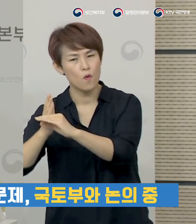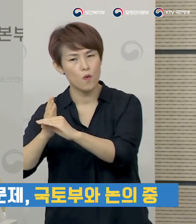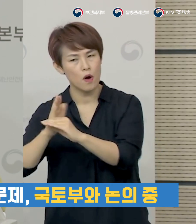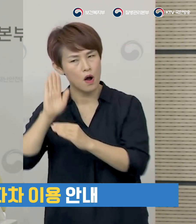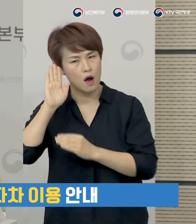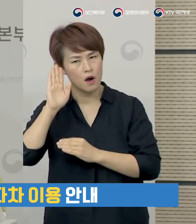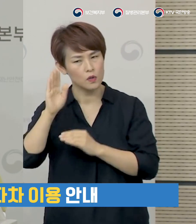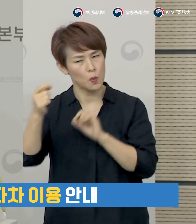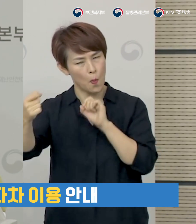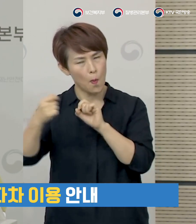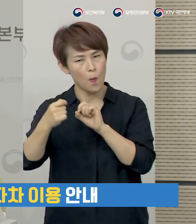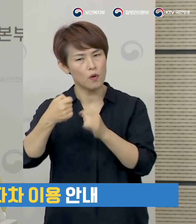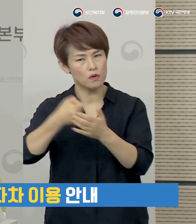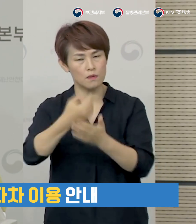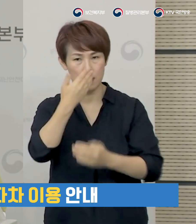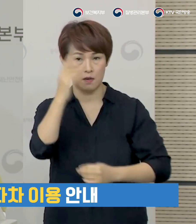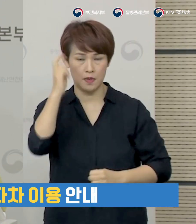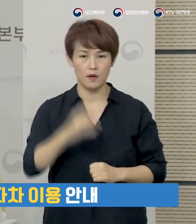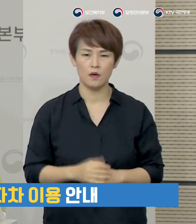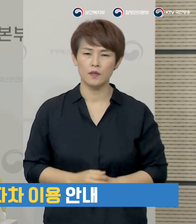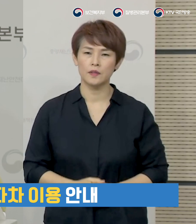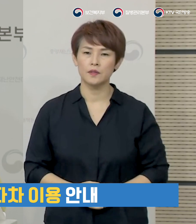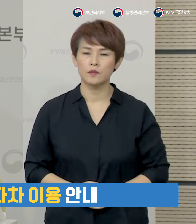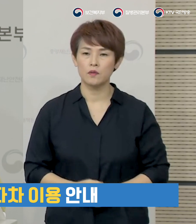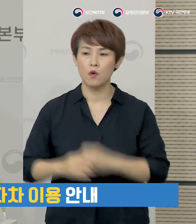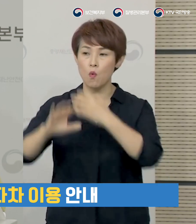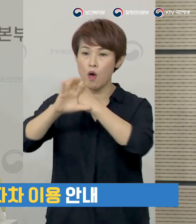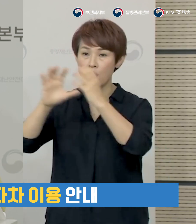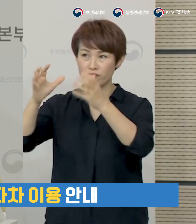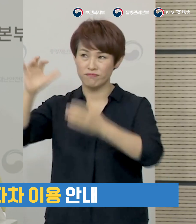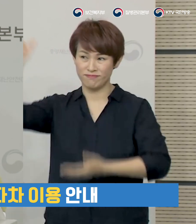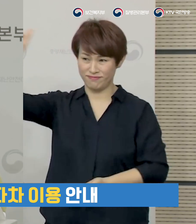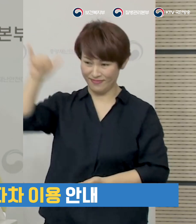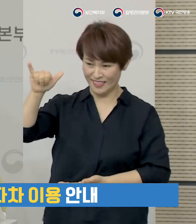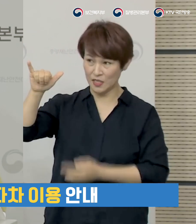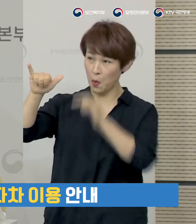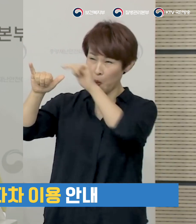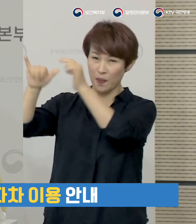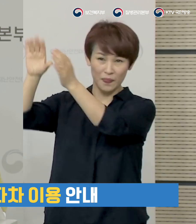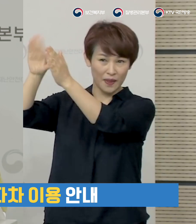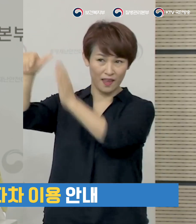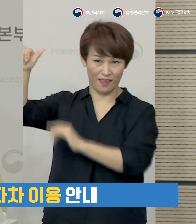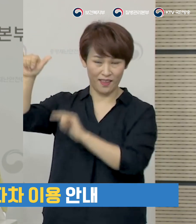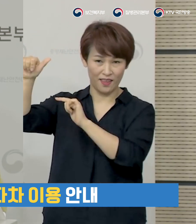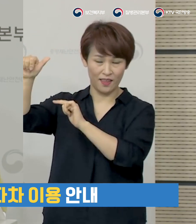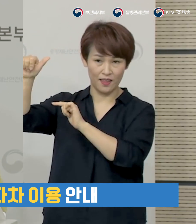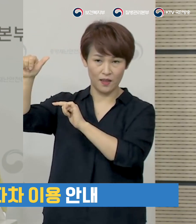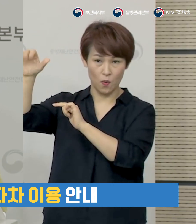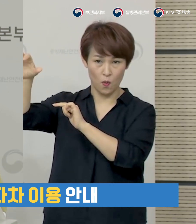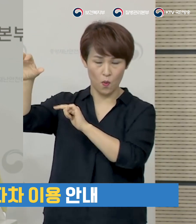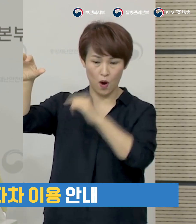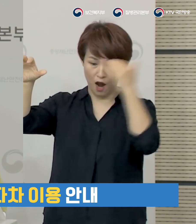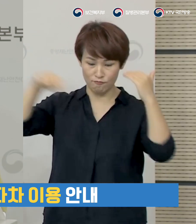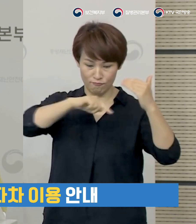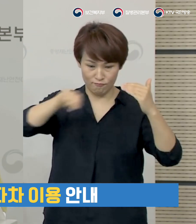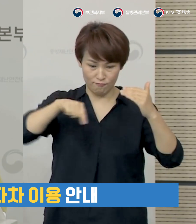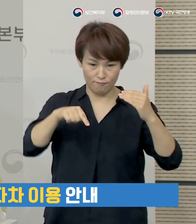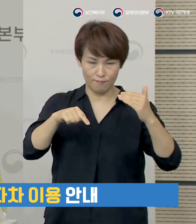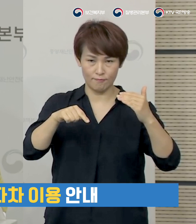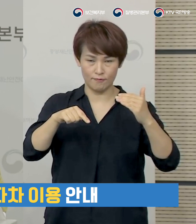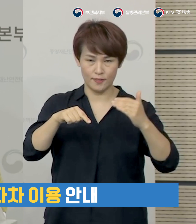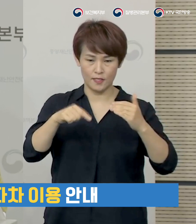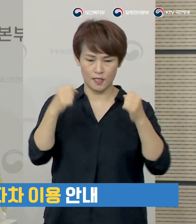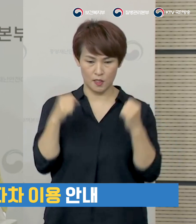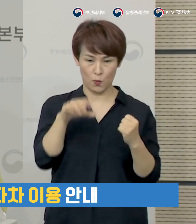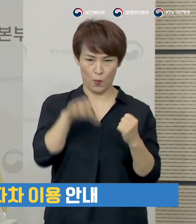같은데요. 우선적으로는 외국에서 출발하기 전에 국내 거소가 이제 있는 분들은